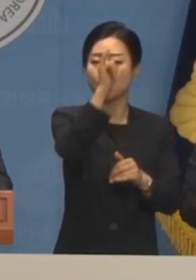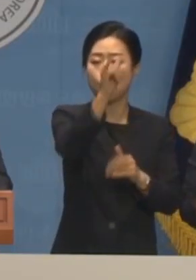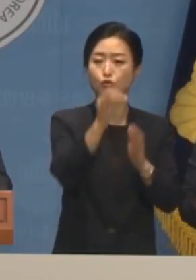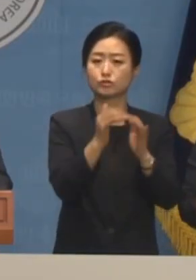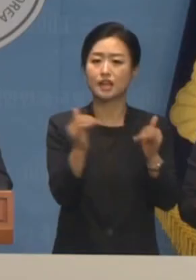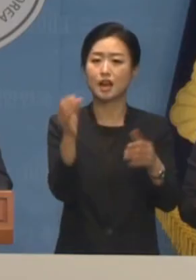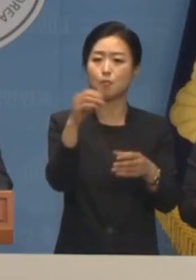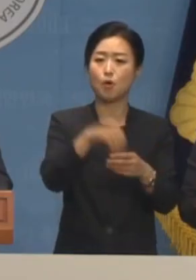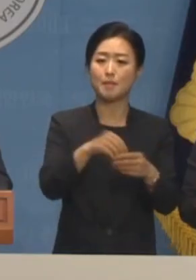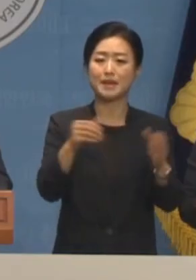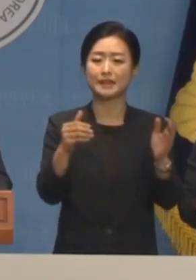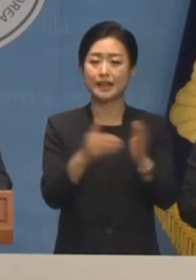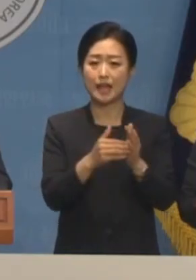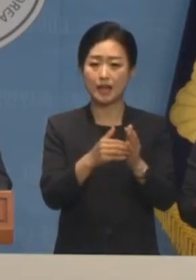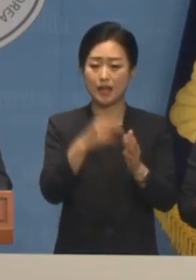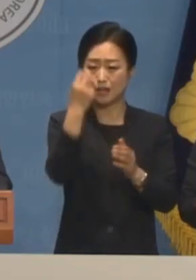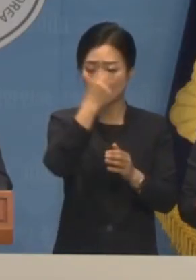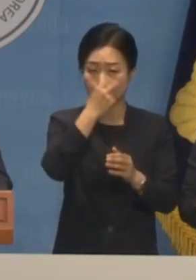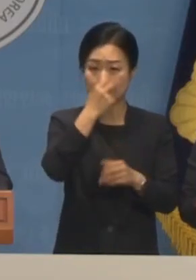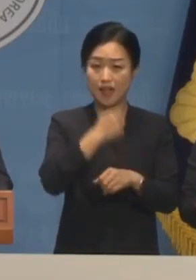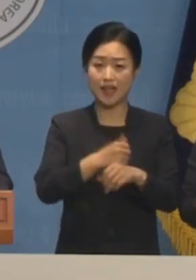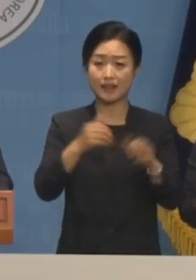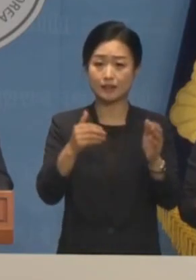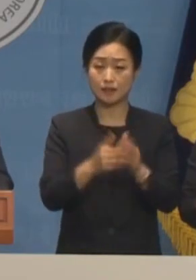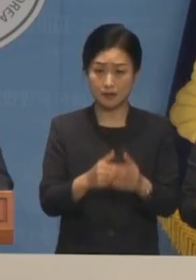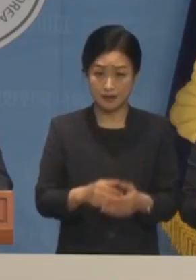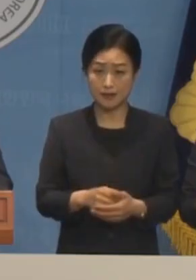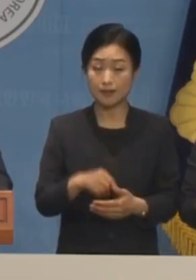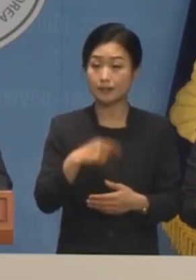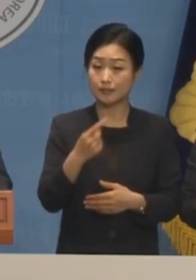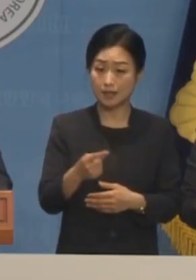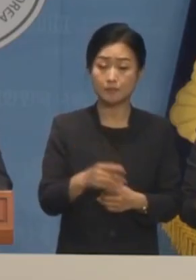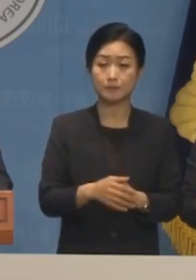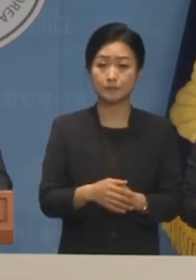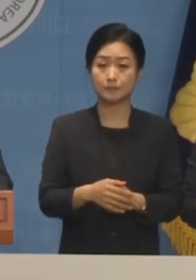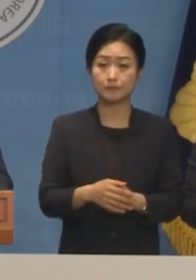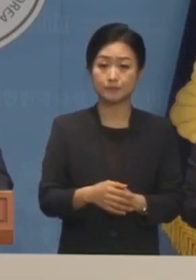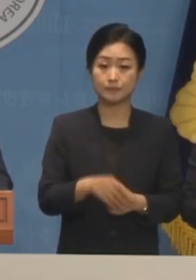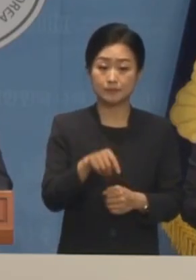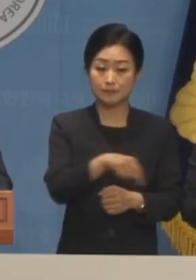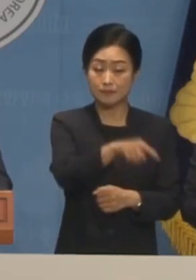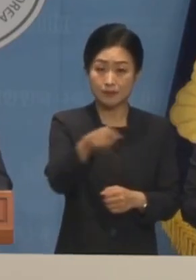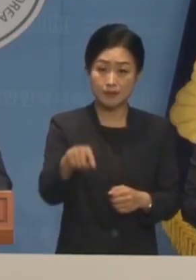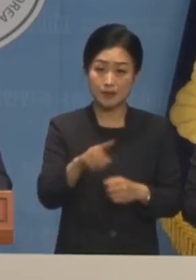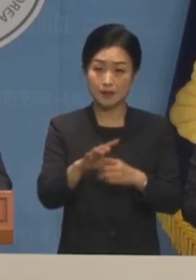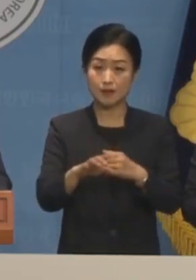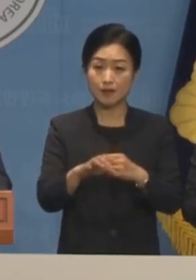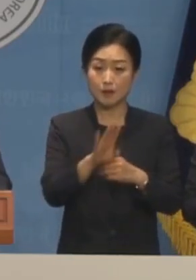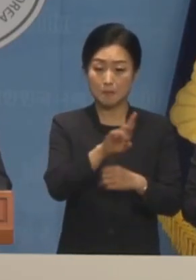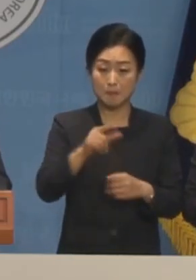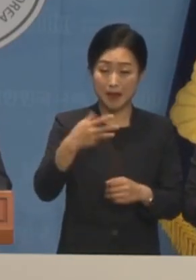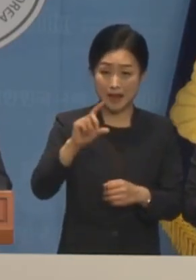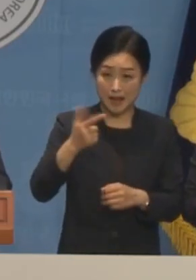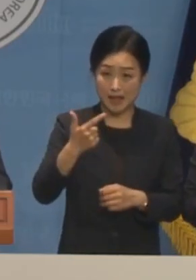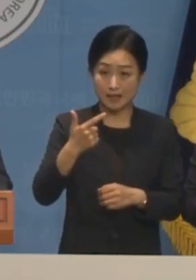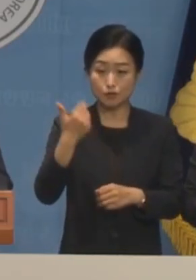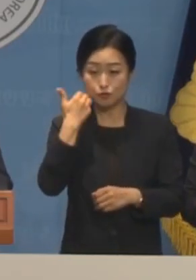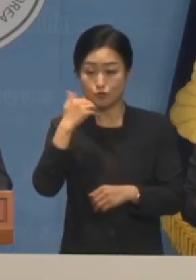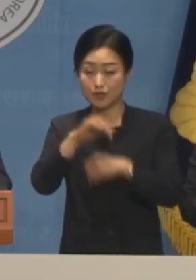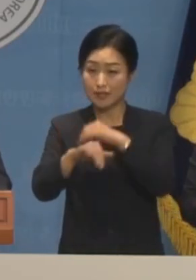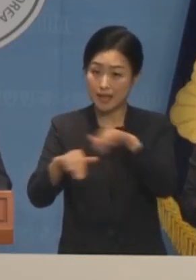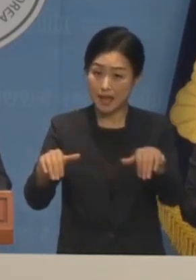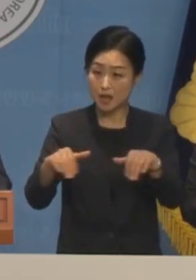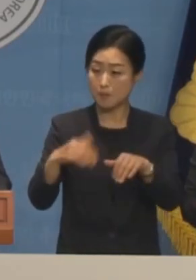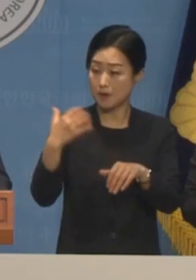포함해 조사하도록 명시했고 14연대 반란과 외부 행위자들의 개입 범위와